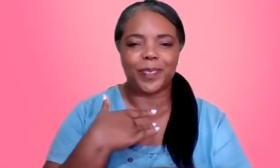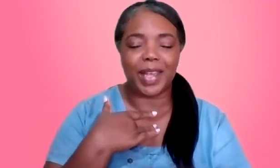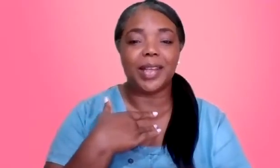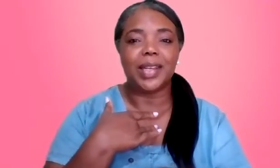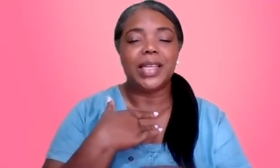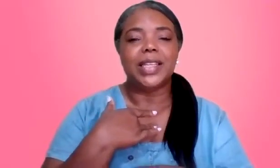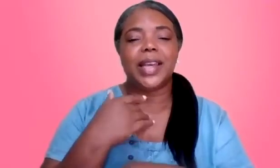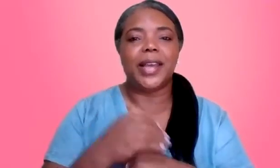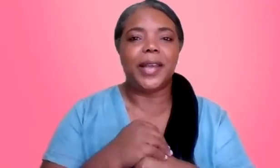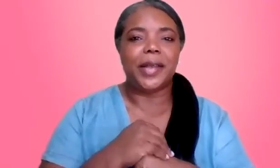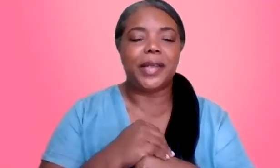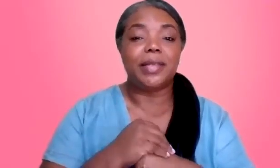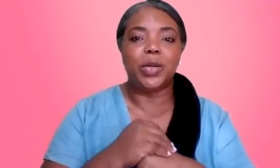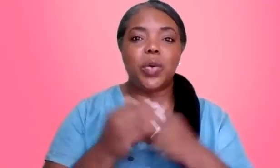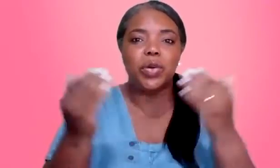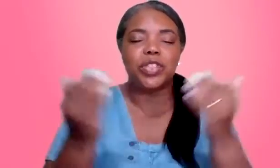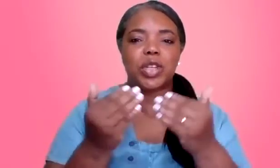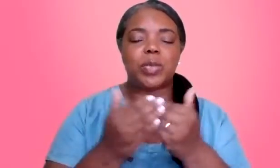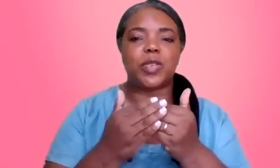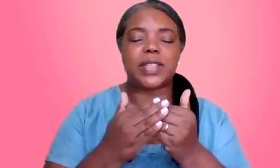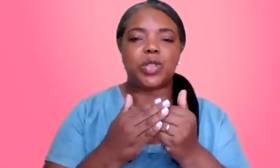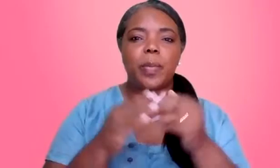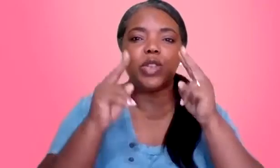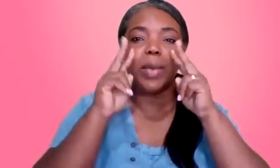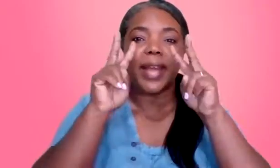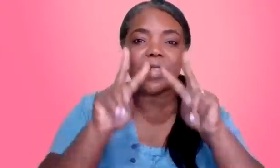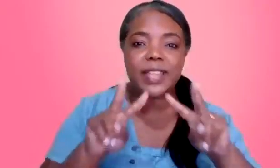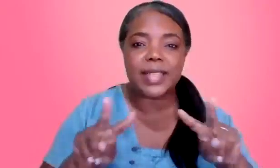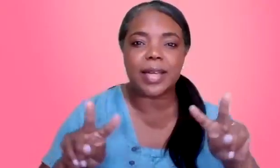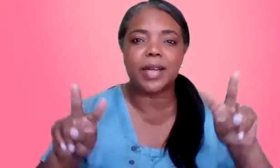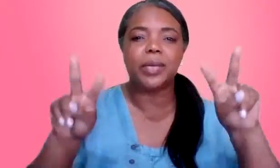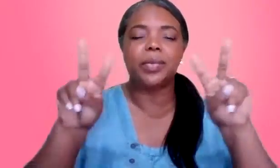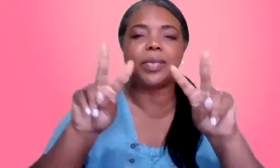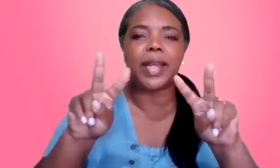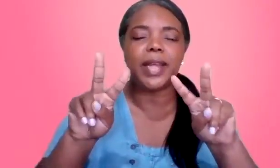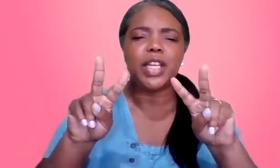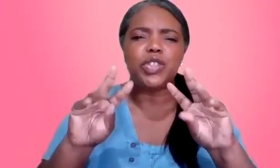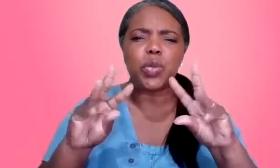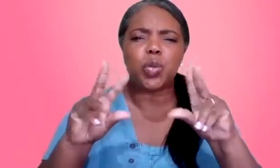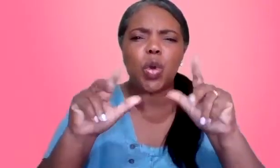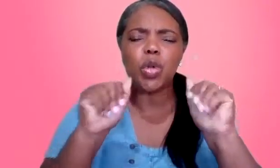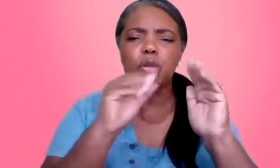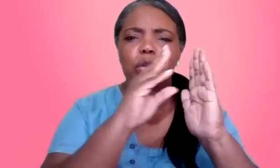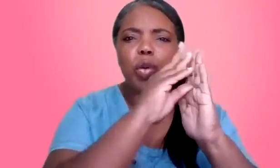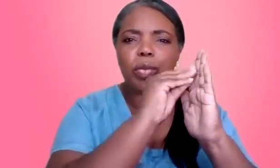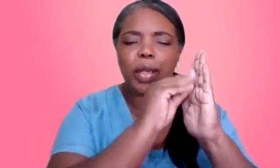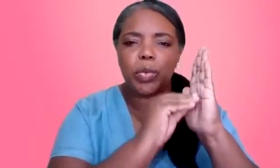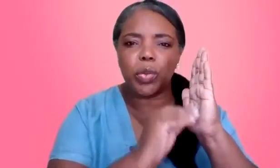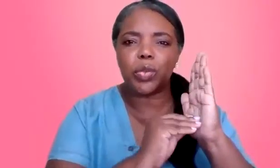né? Então, hoje nós vamos fazer somente uma revisão, né, de todos os conteúdos